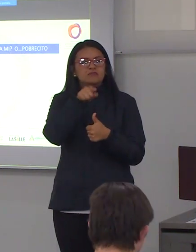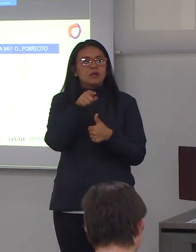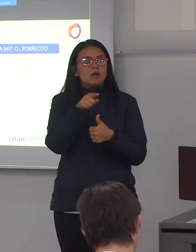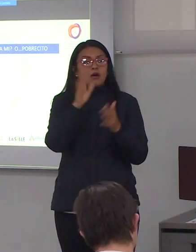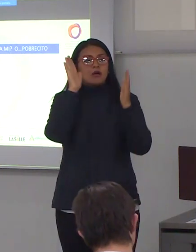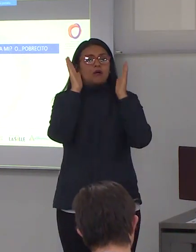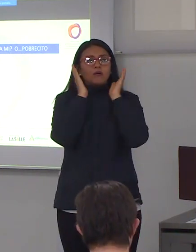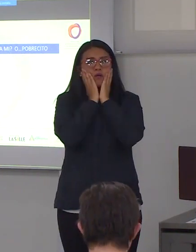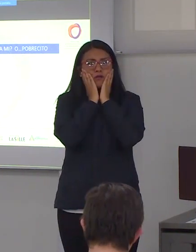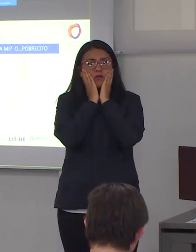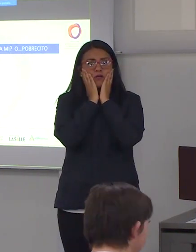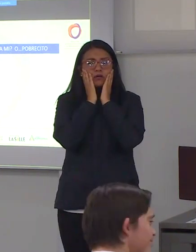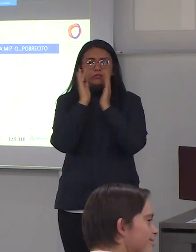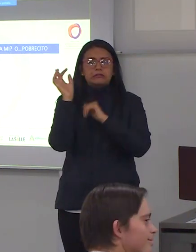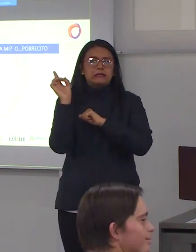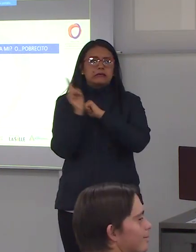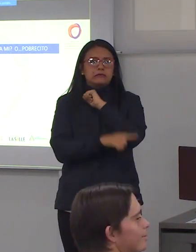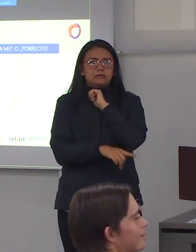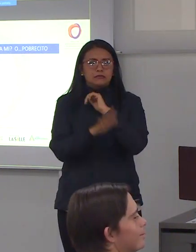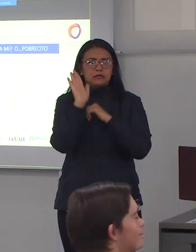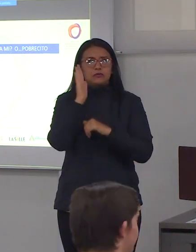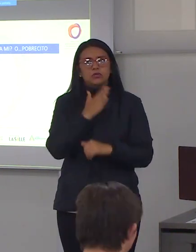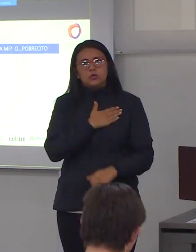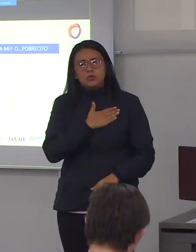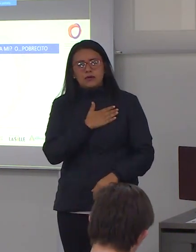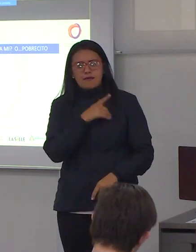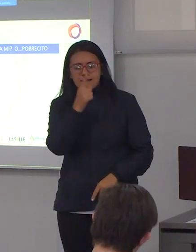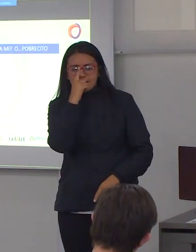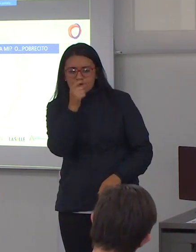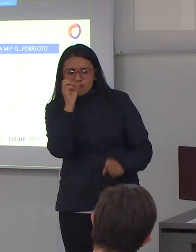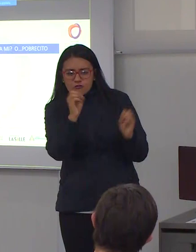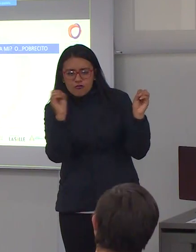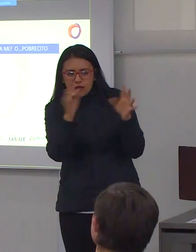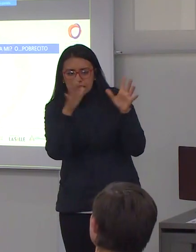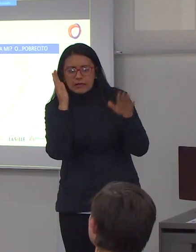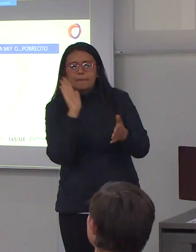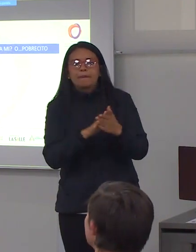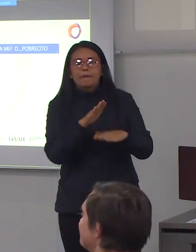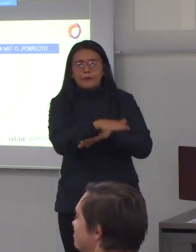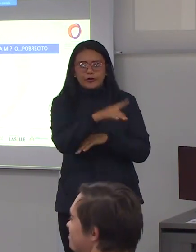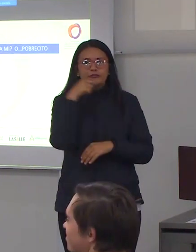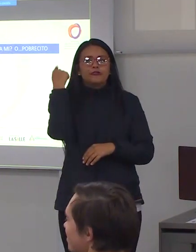oh por dios es un castigo le hicieron brujería y por eso se volvió loco